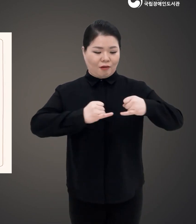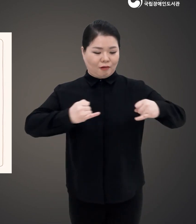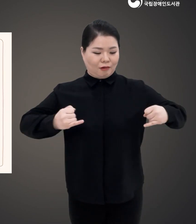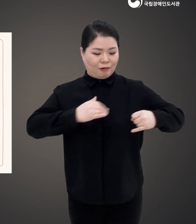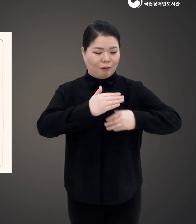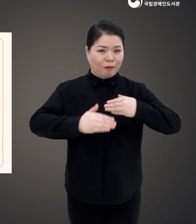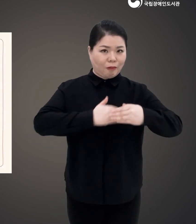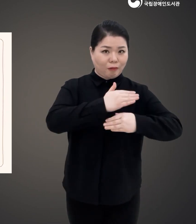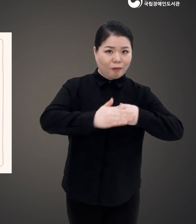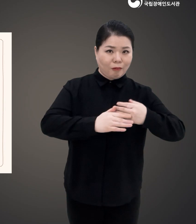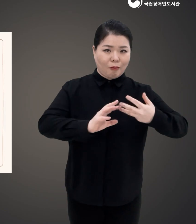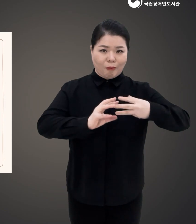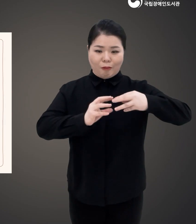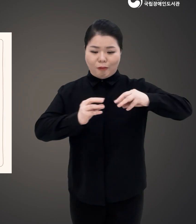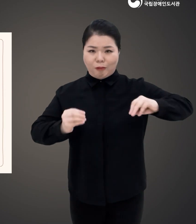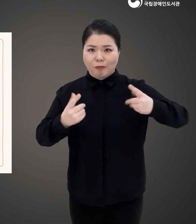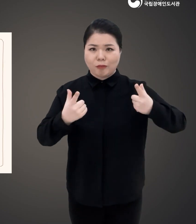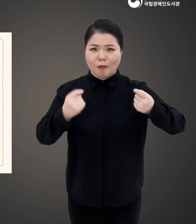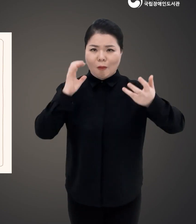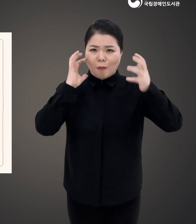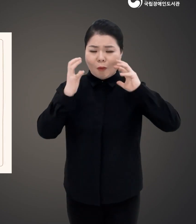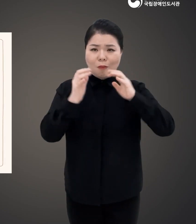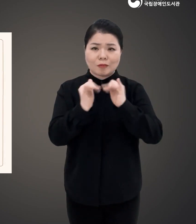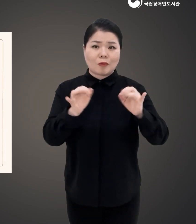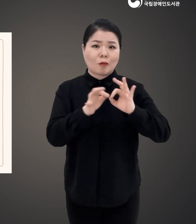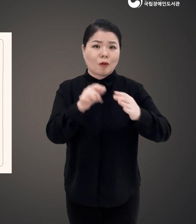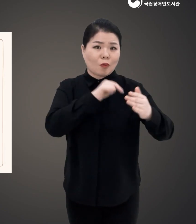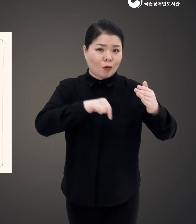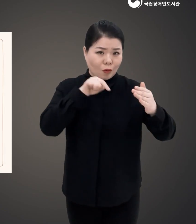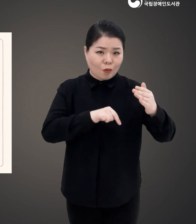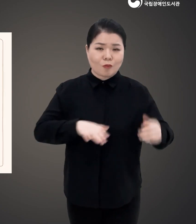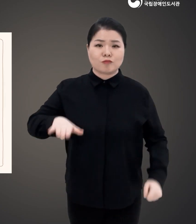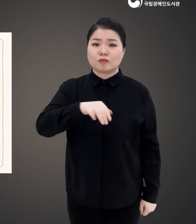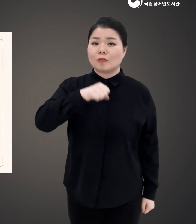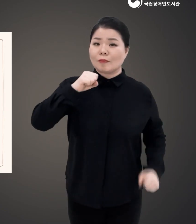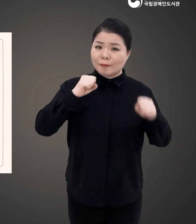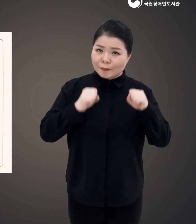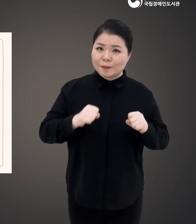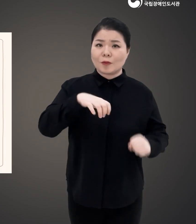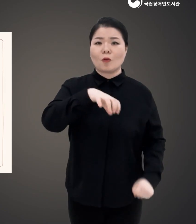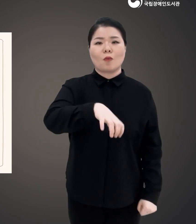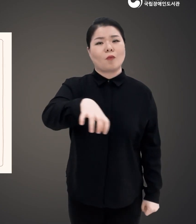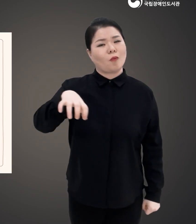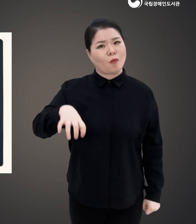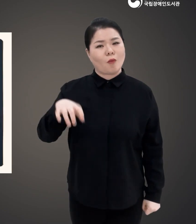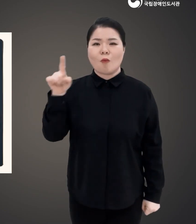마치 실타래처럼 얽혀진 관계 속에 우리는 과연 어떤 위치에 있을까?